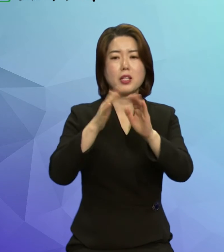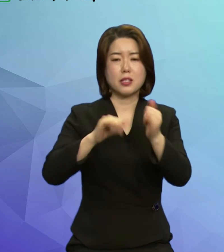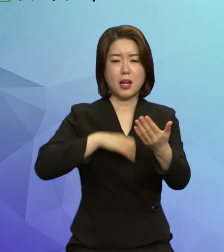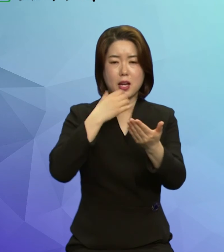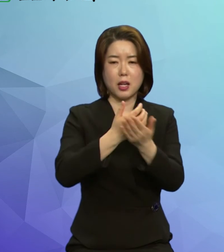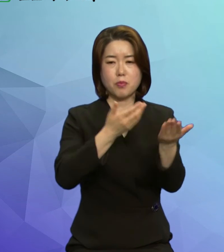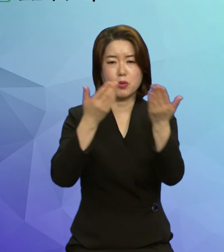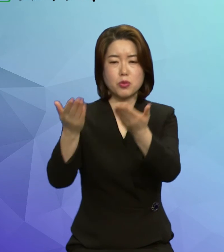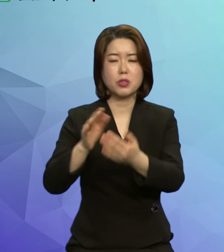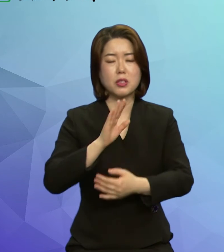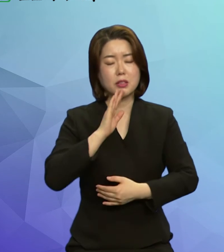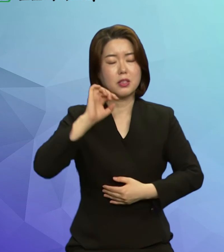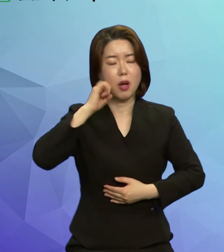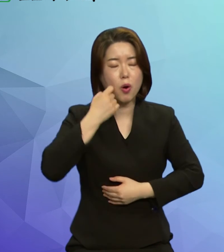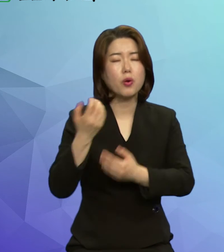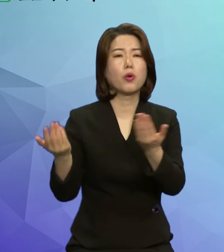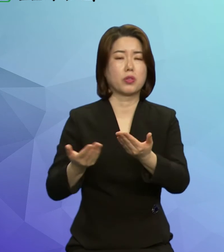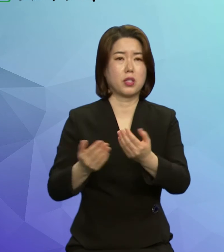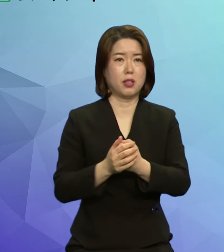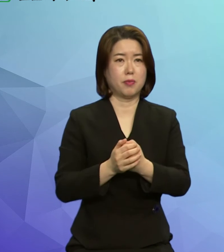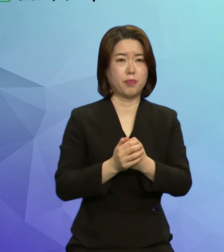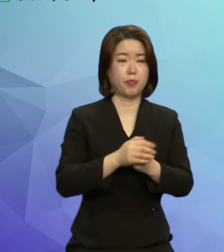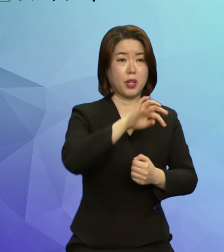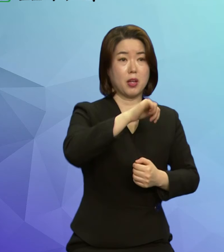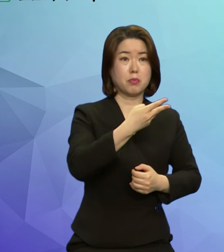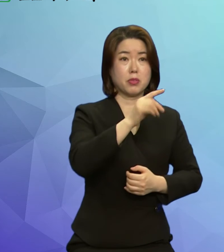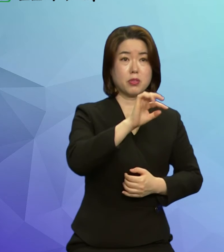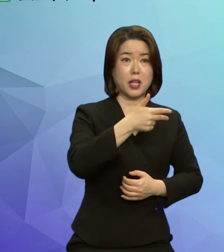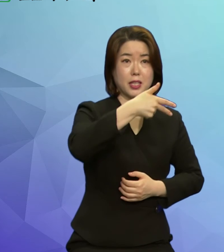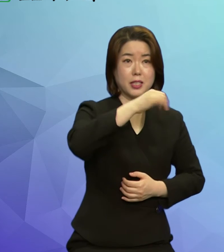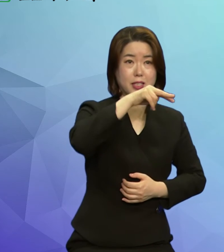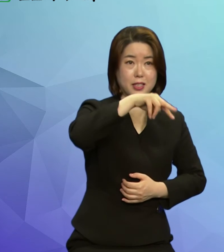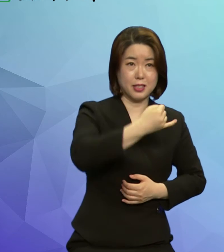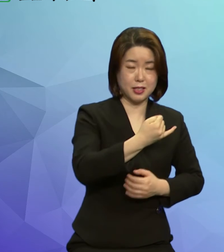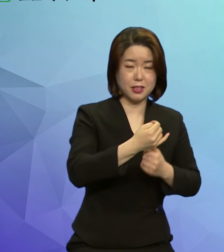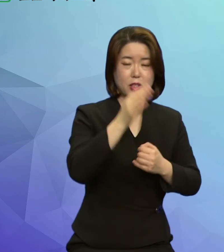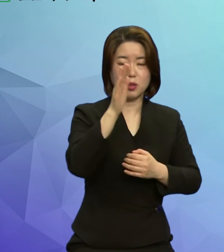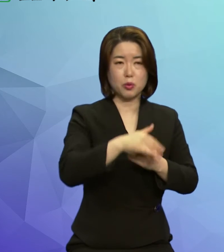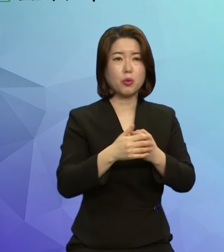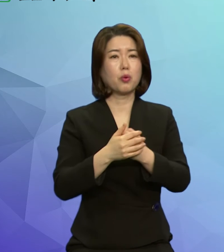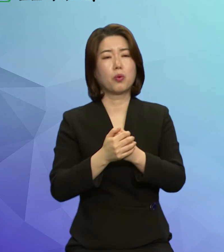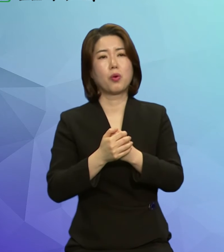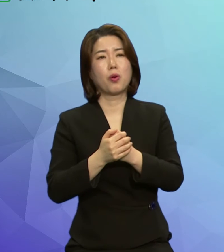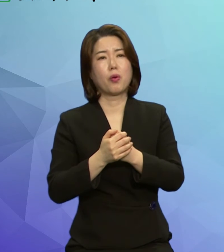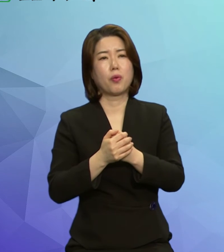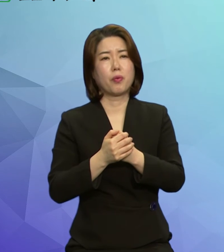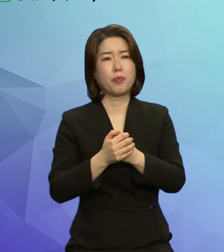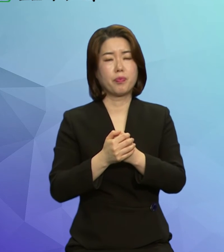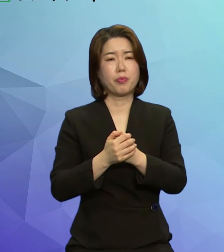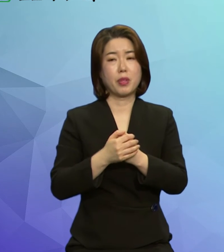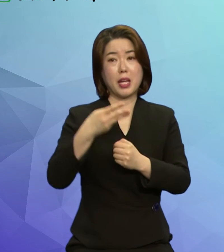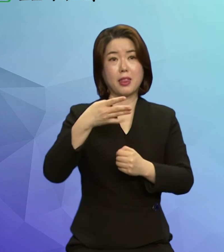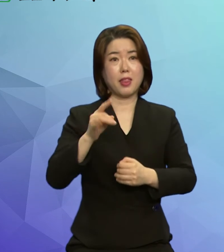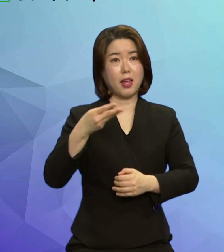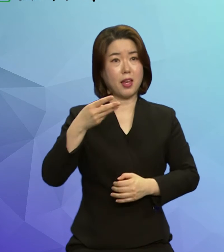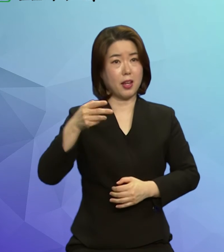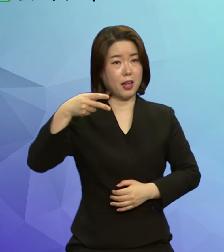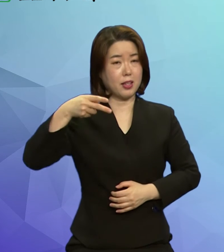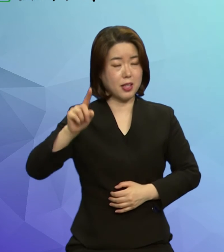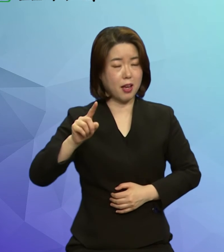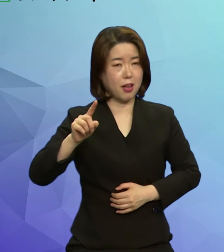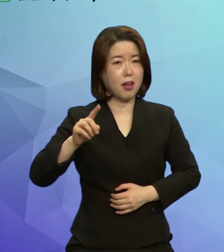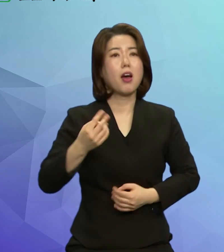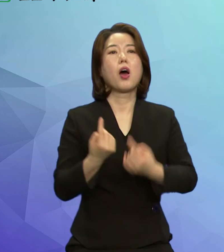진짜 어려운 일이라. 아시시의 프랜시스보다 캘커타의 테레사